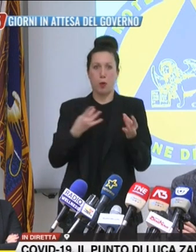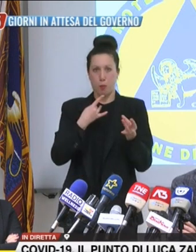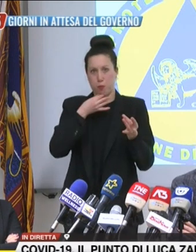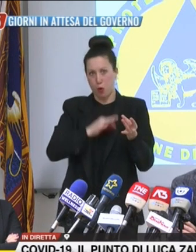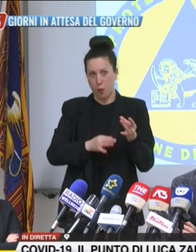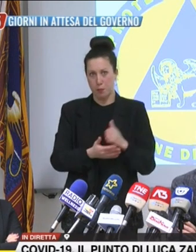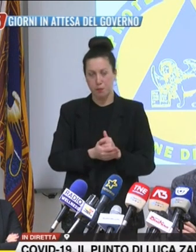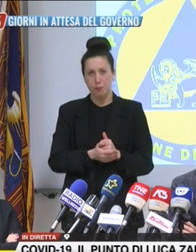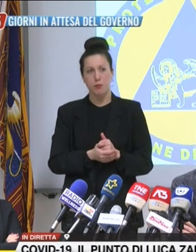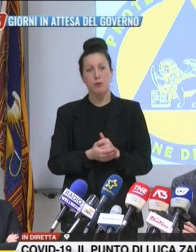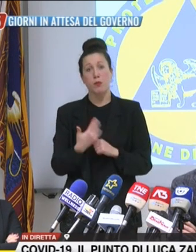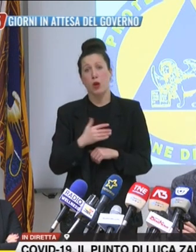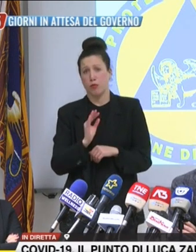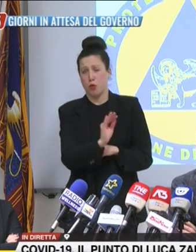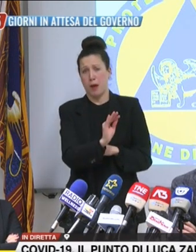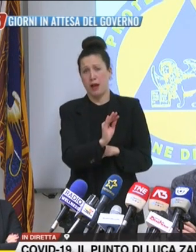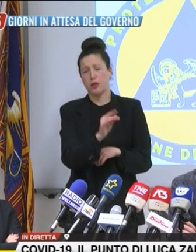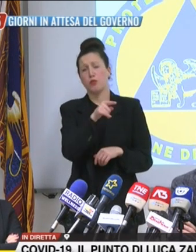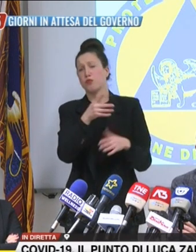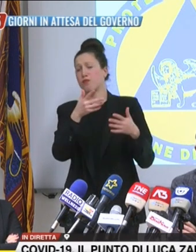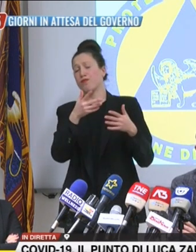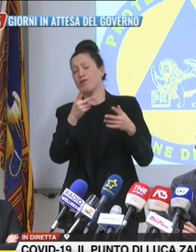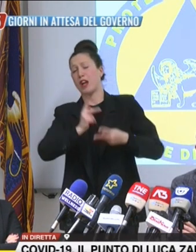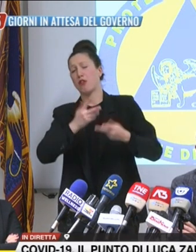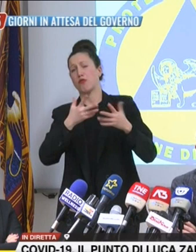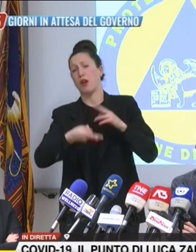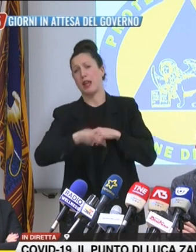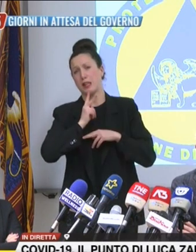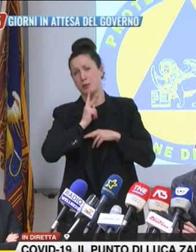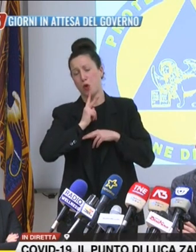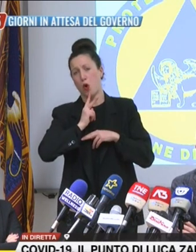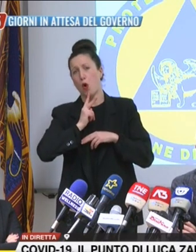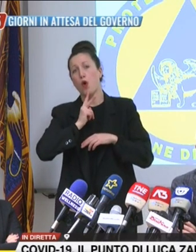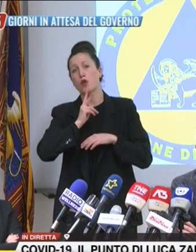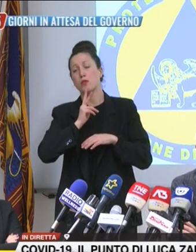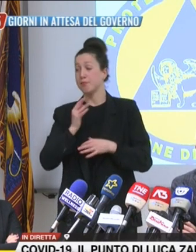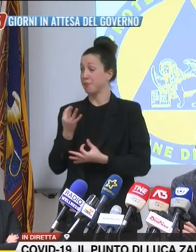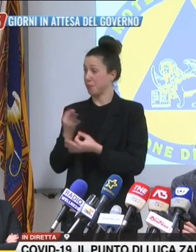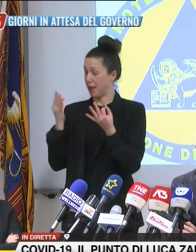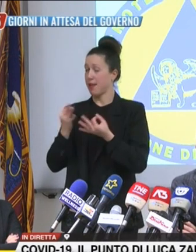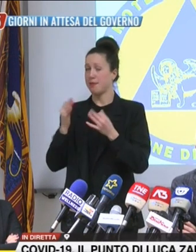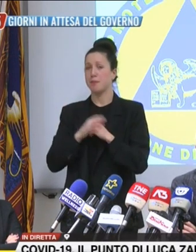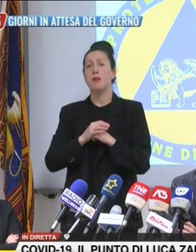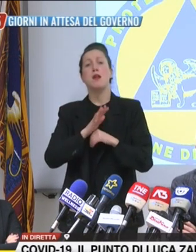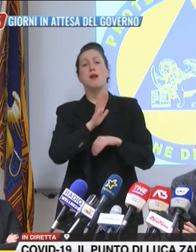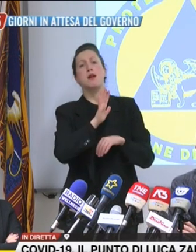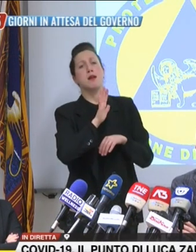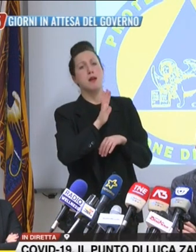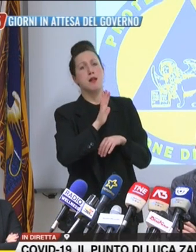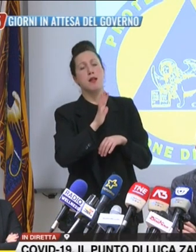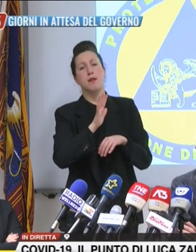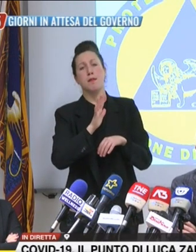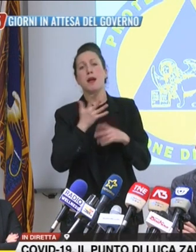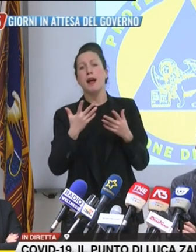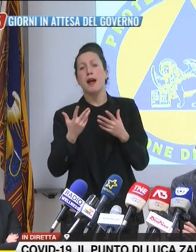Una domanda a cui lei per la verità aveva già risposto, ma bene, che arrivano molte sollecitazioni perché non è